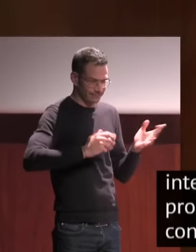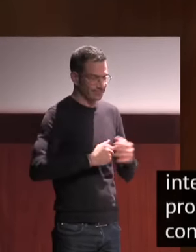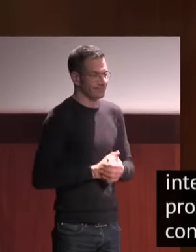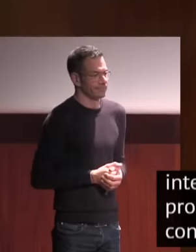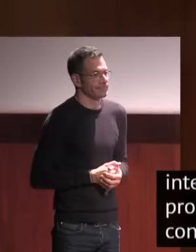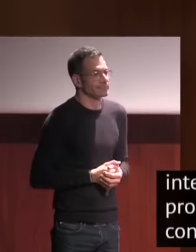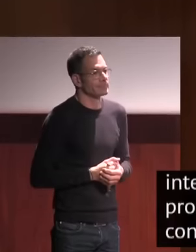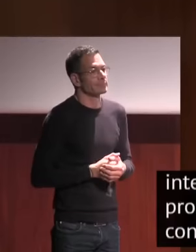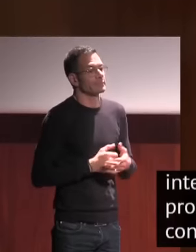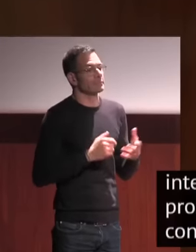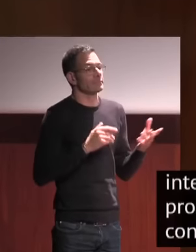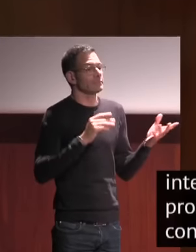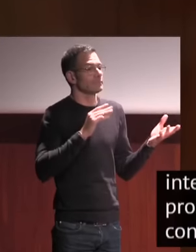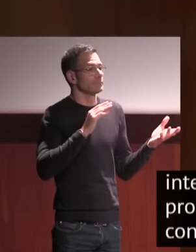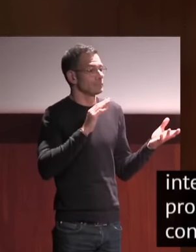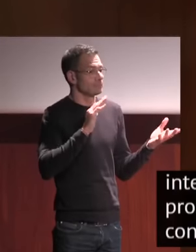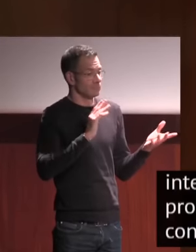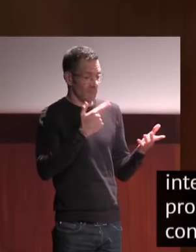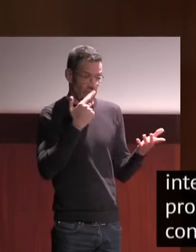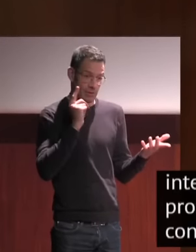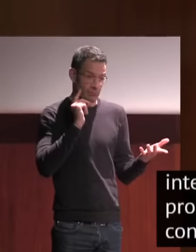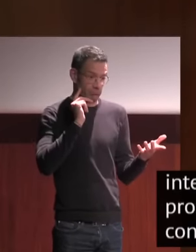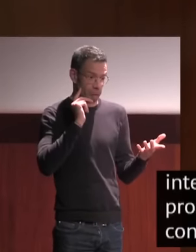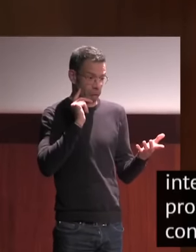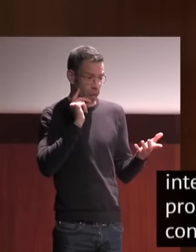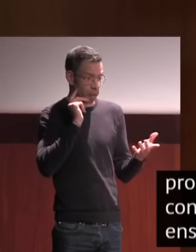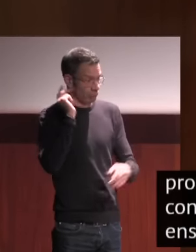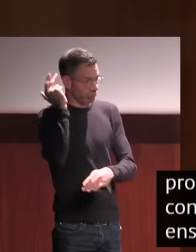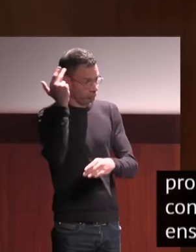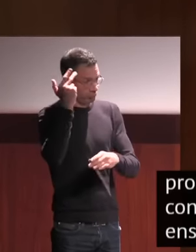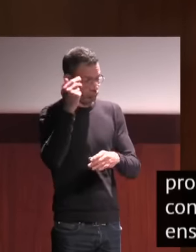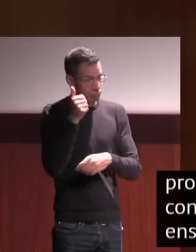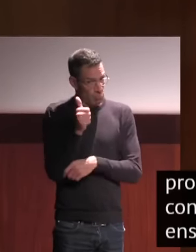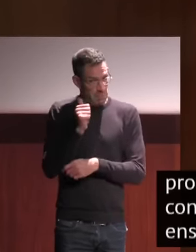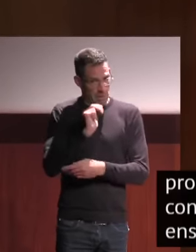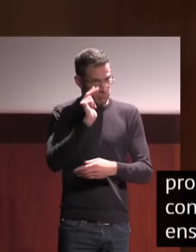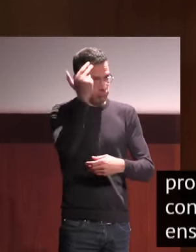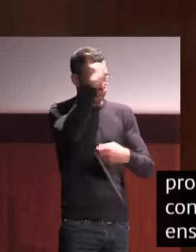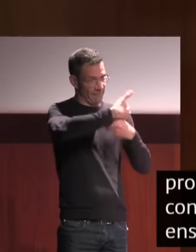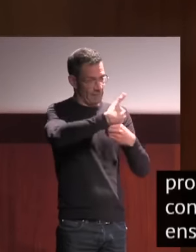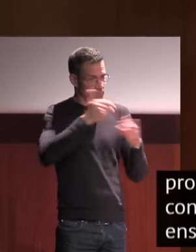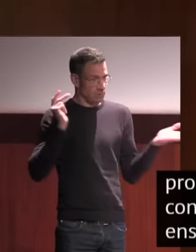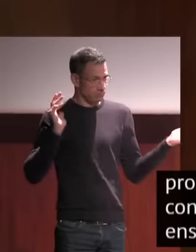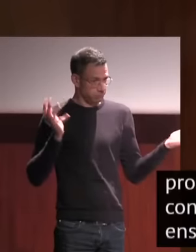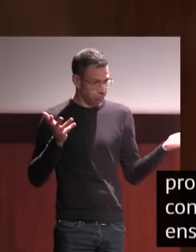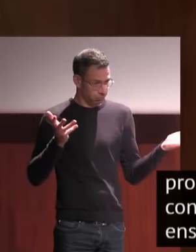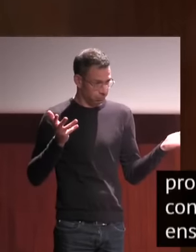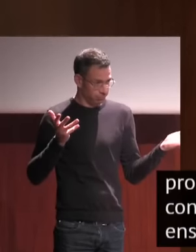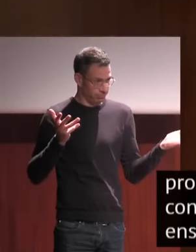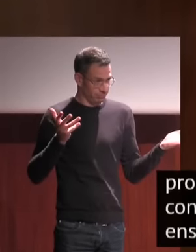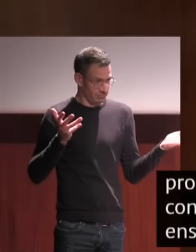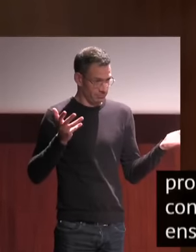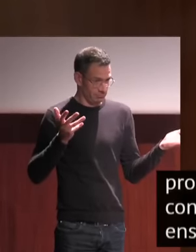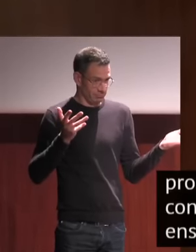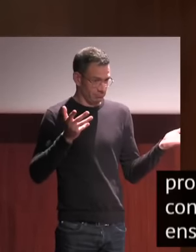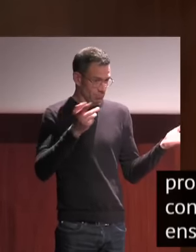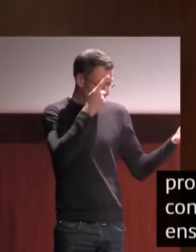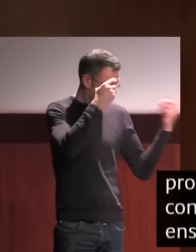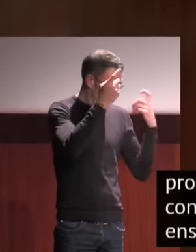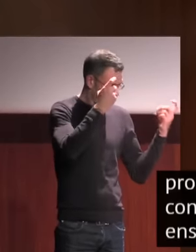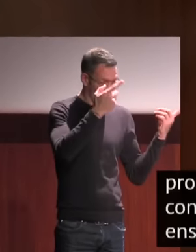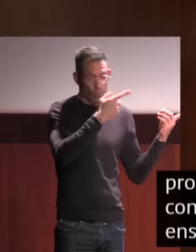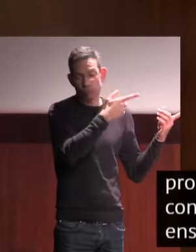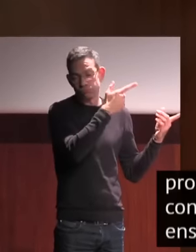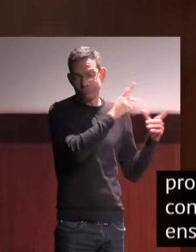qui sont ensuite donc filmés. Ils se filment en train d'adapter